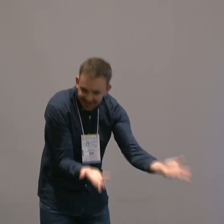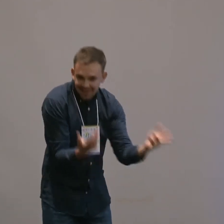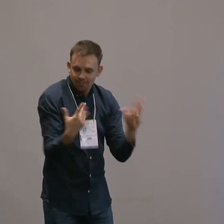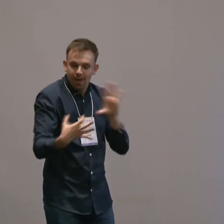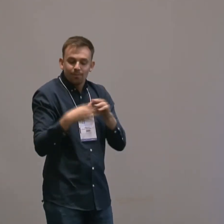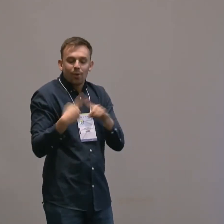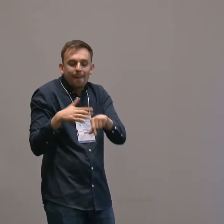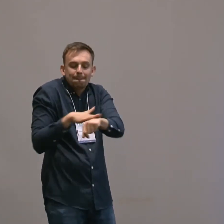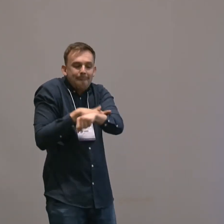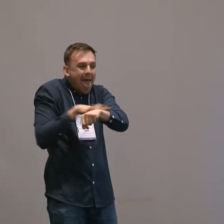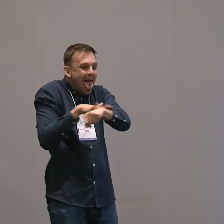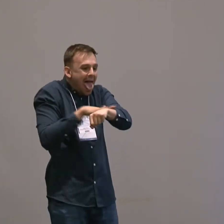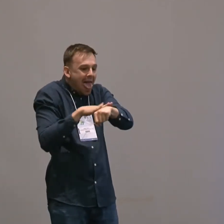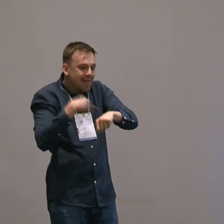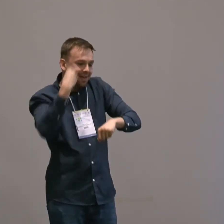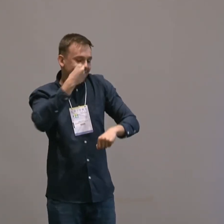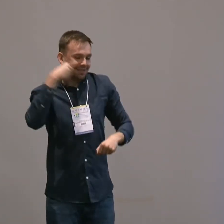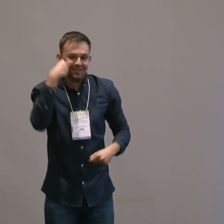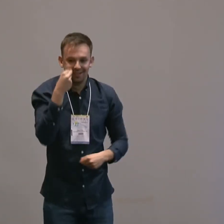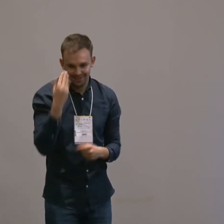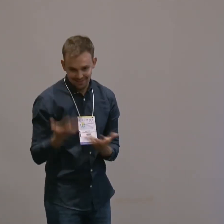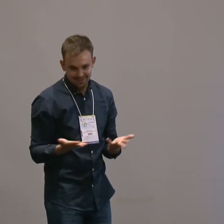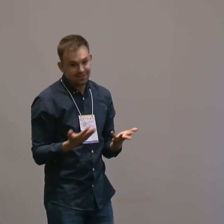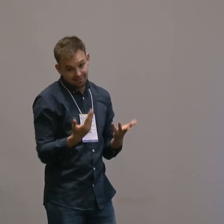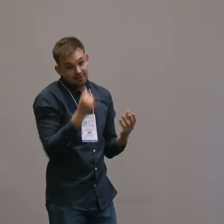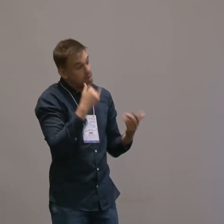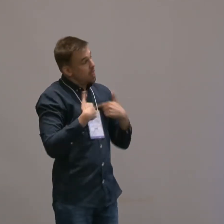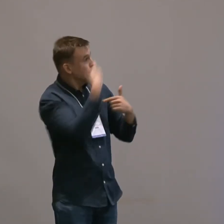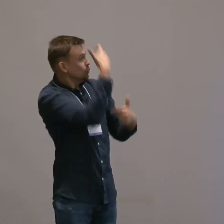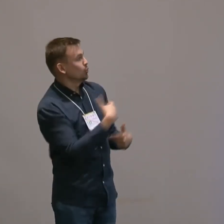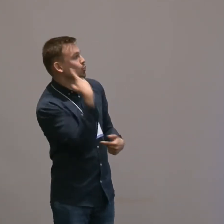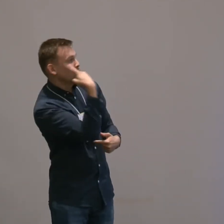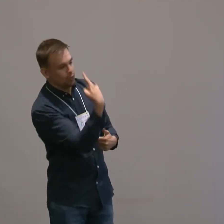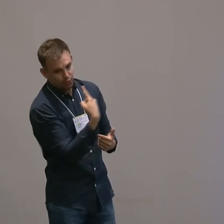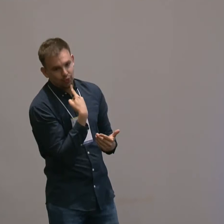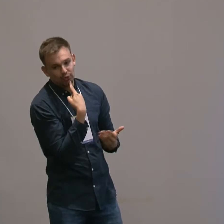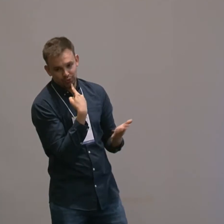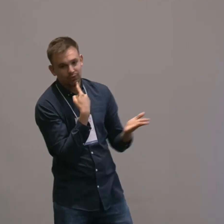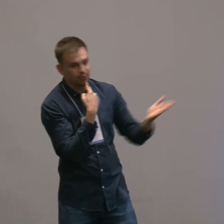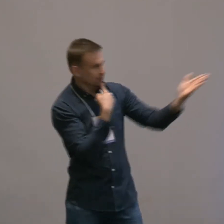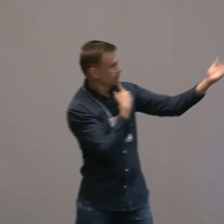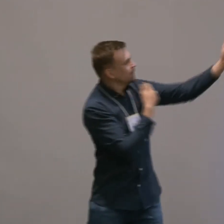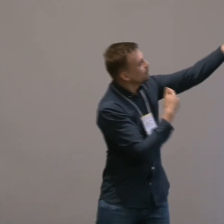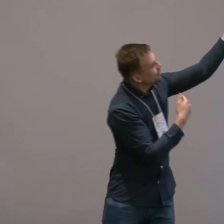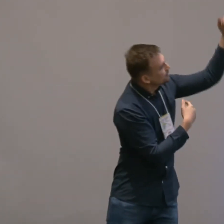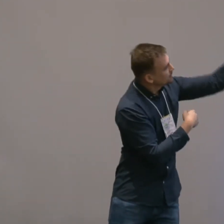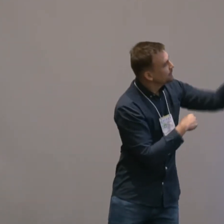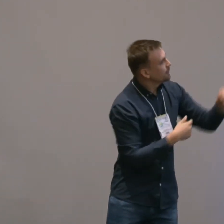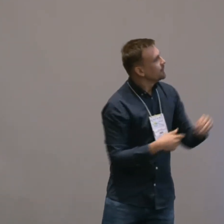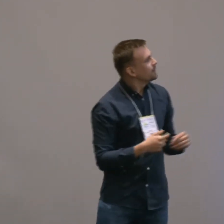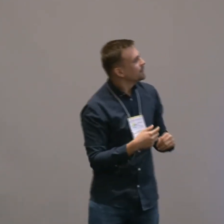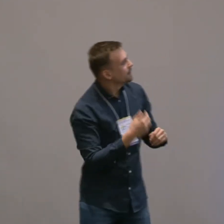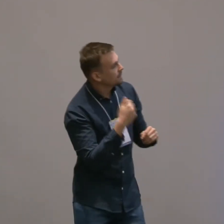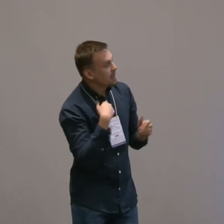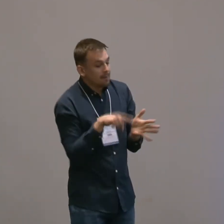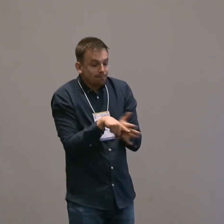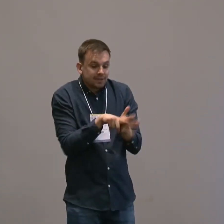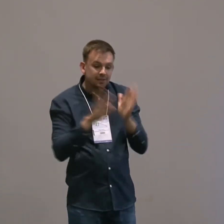femininas e ligadas a suas questões de espelho ligadas a sua própria experienciação eu como aluno surdo também tenho